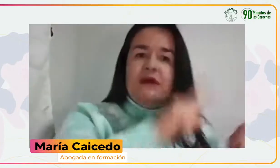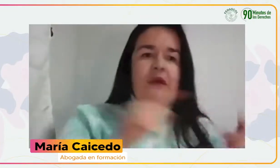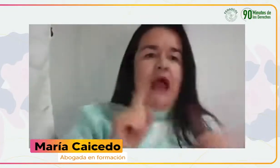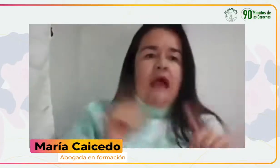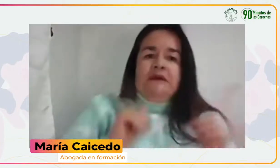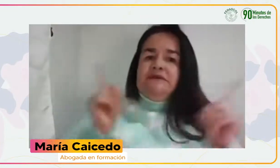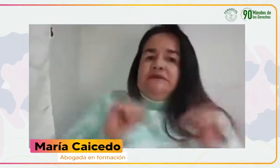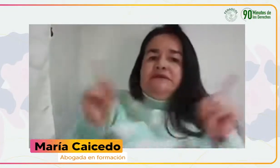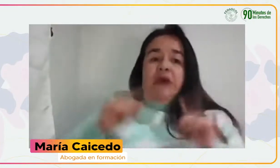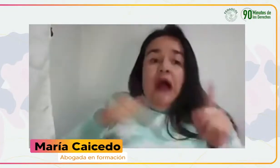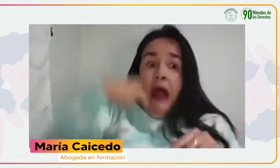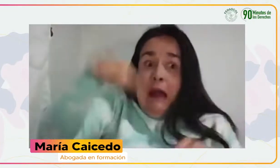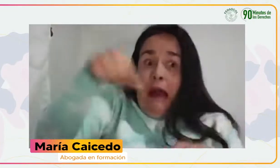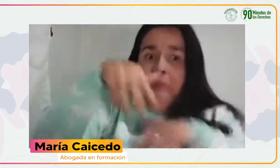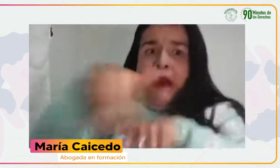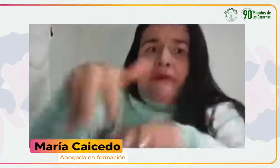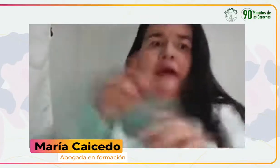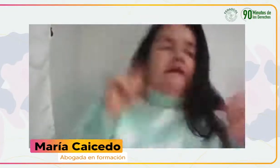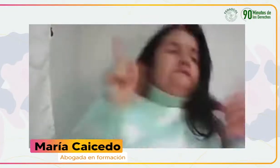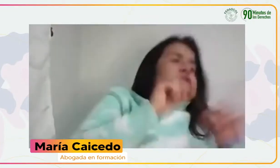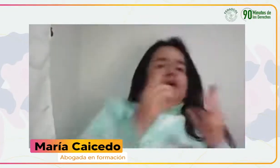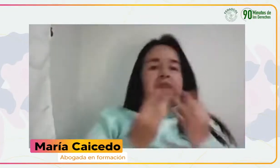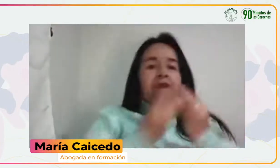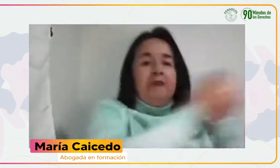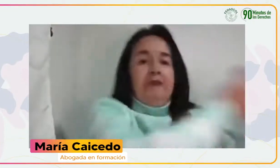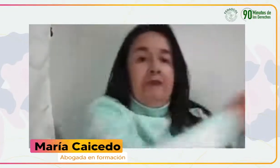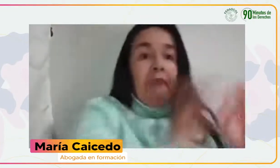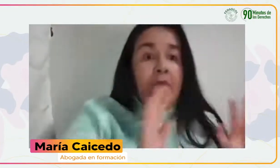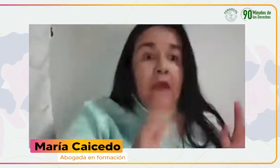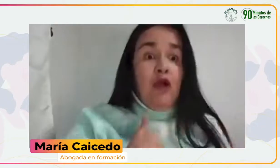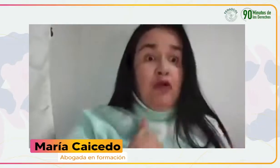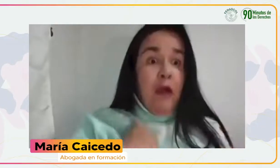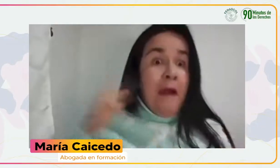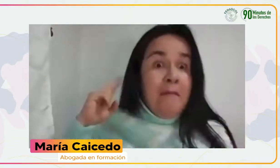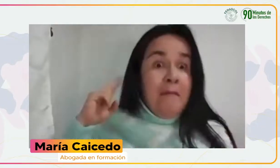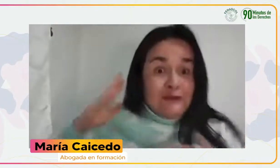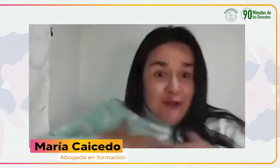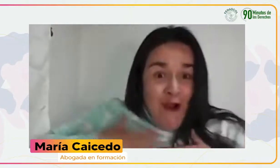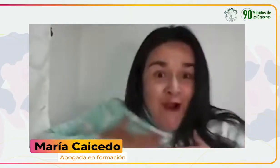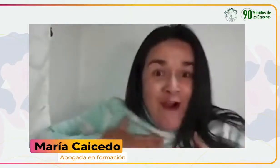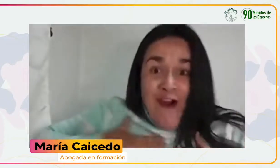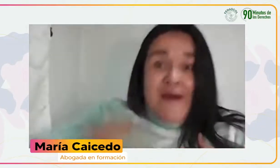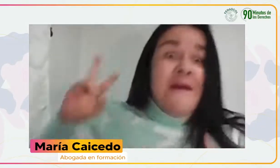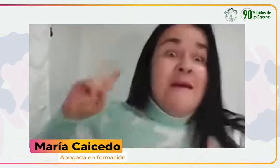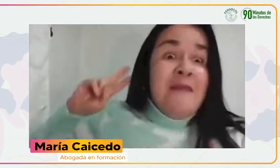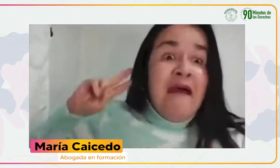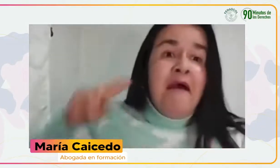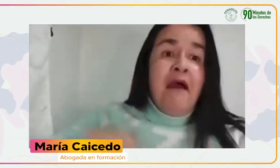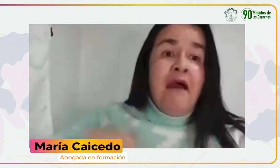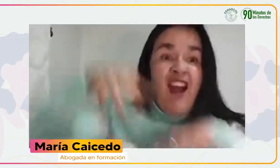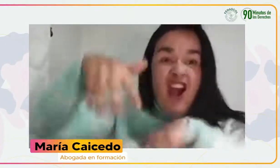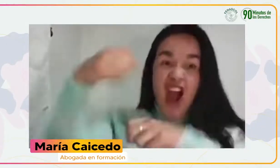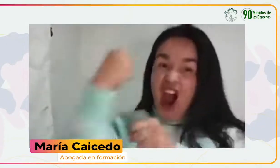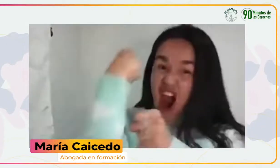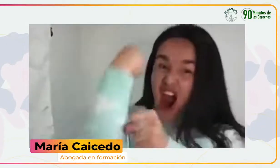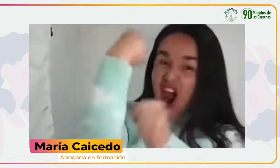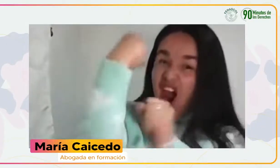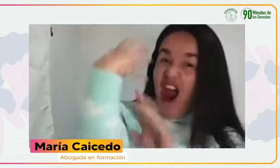realmente algunas mujeres no lo pueden hacer, no pueden movilizarse y se quedan detrás. Por ejemplo, en mi